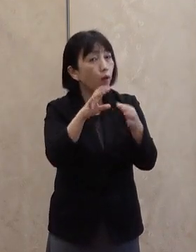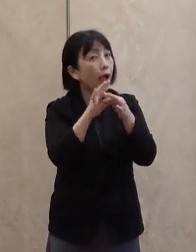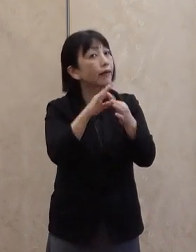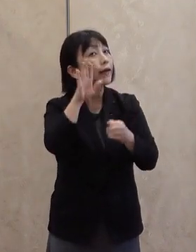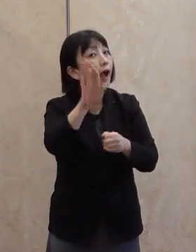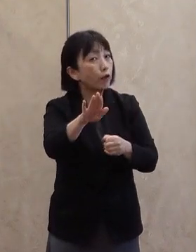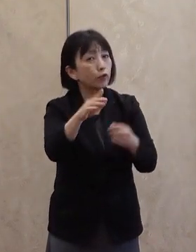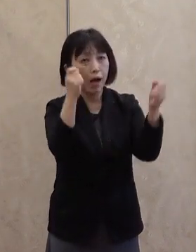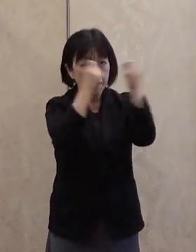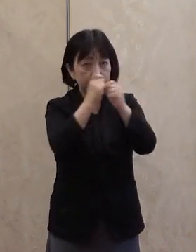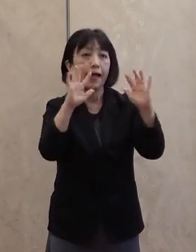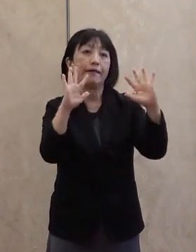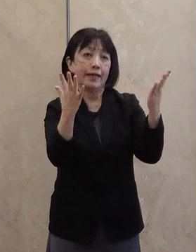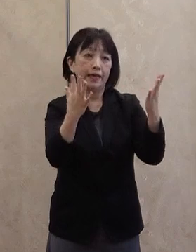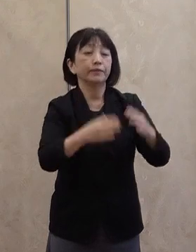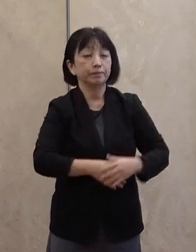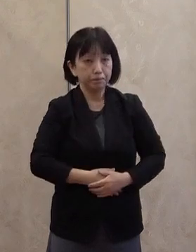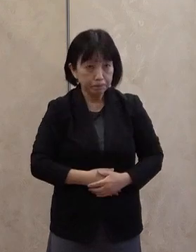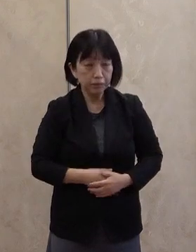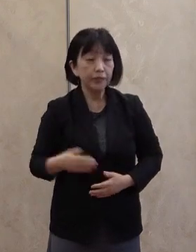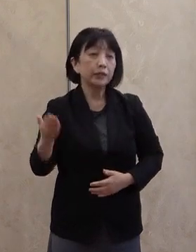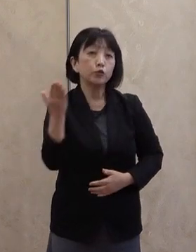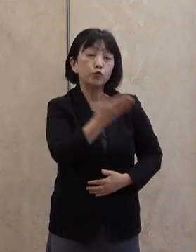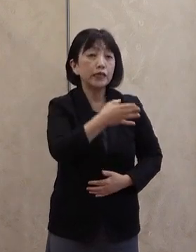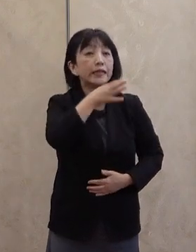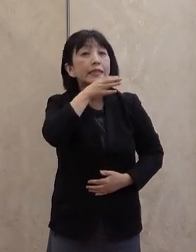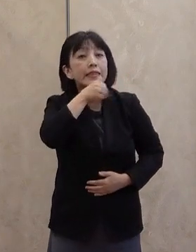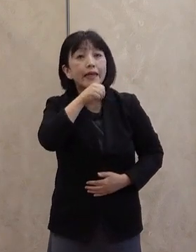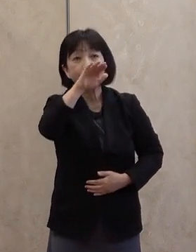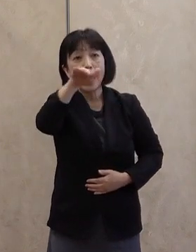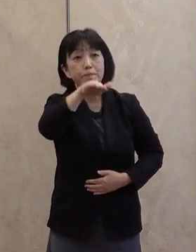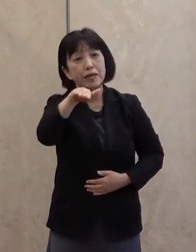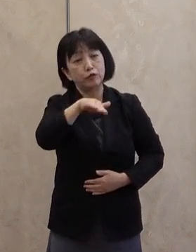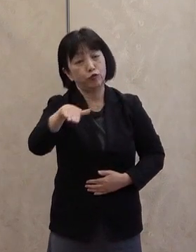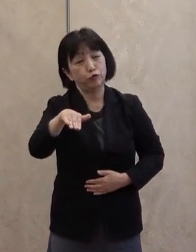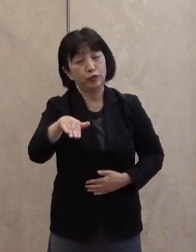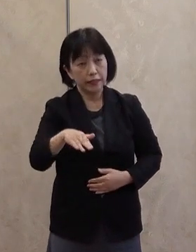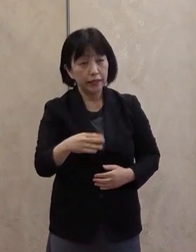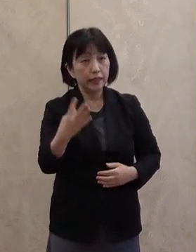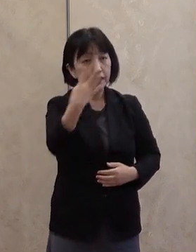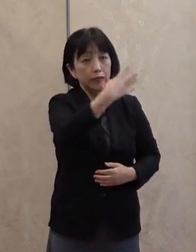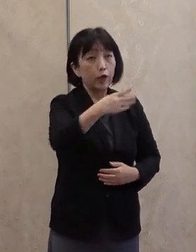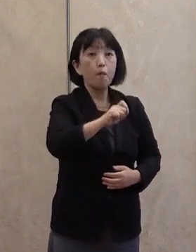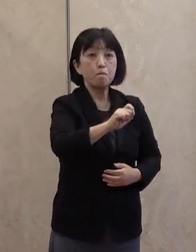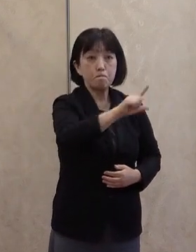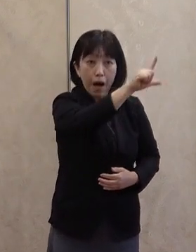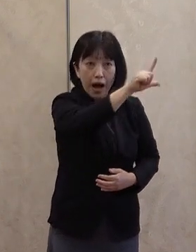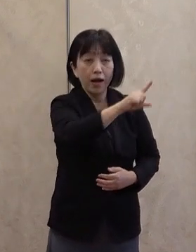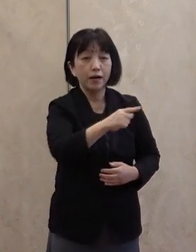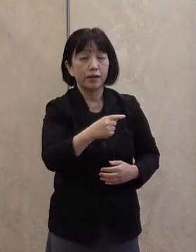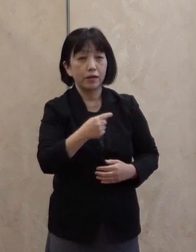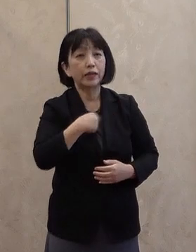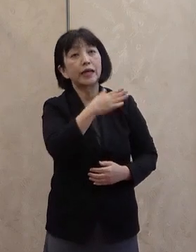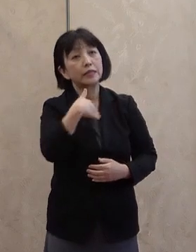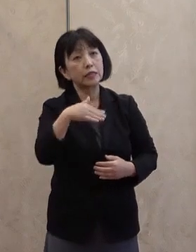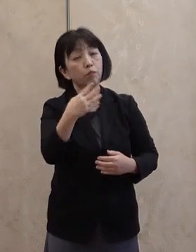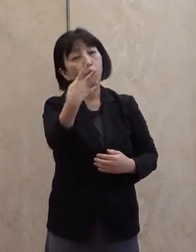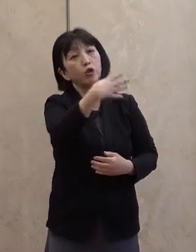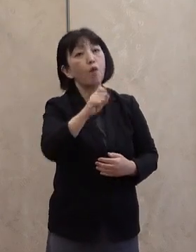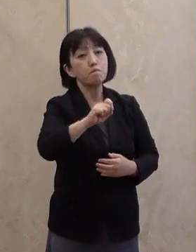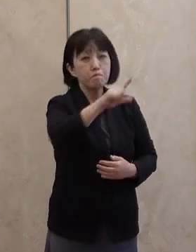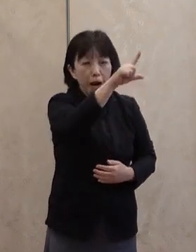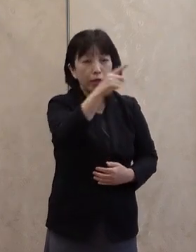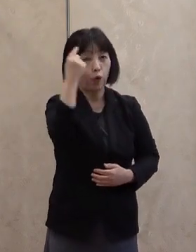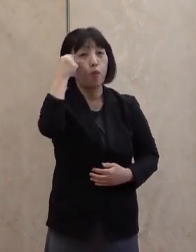します。年代別です。第4波につきましては、もう我々はこれ当然第4波と認識をしています。